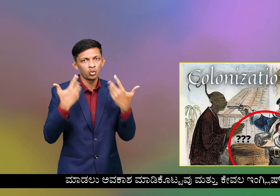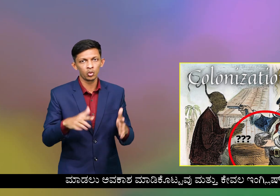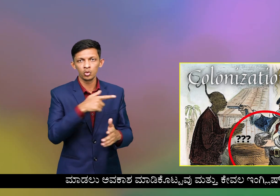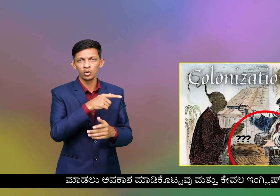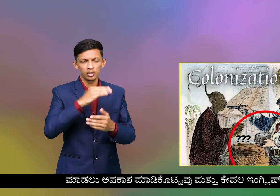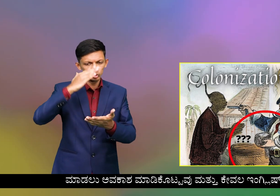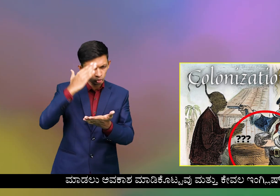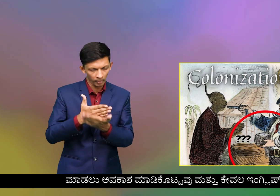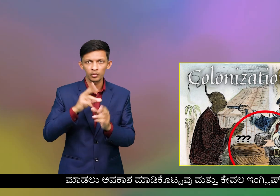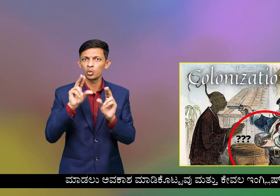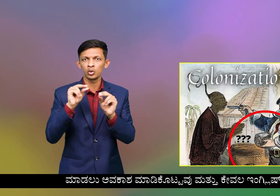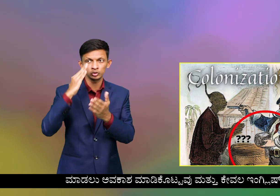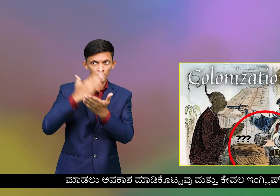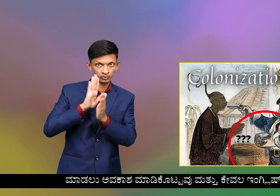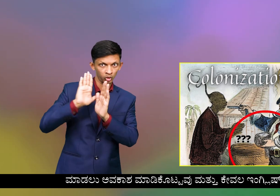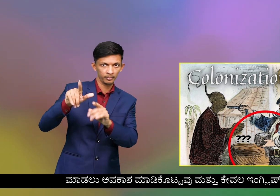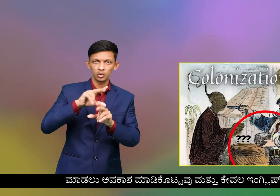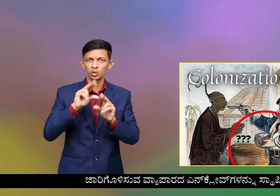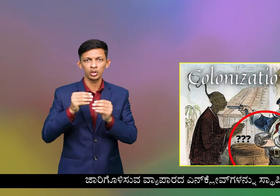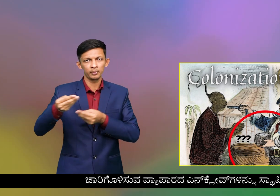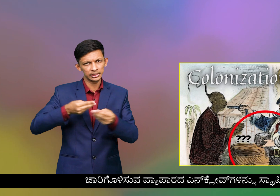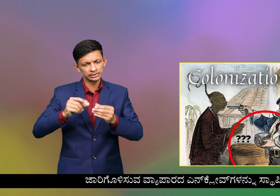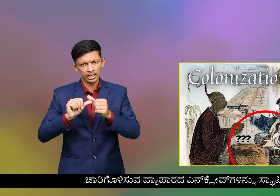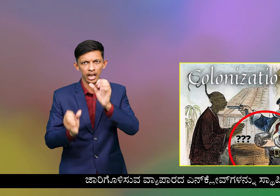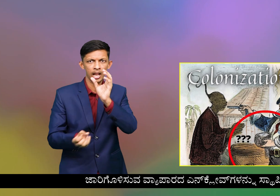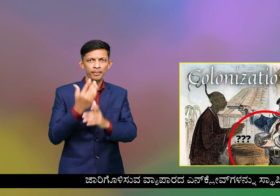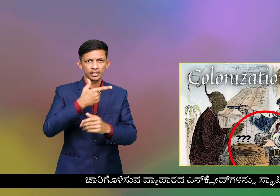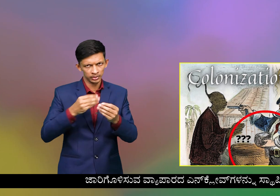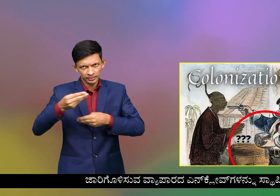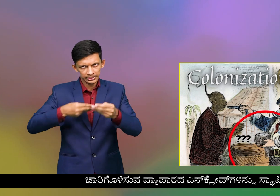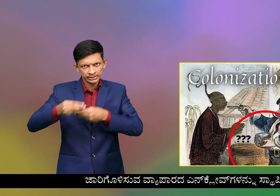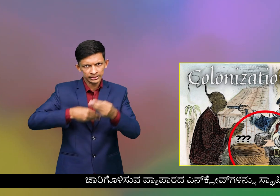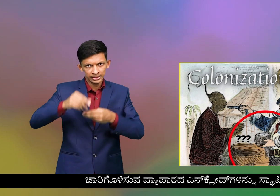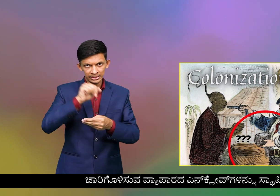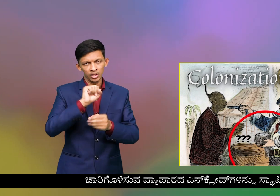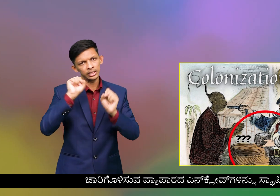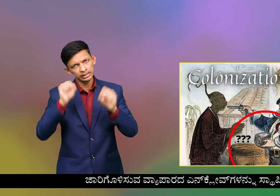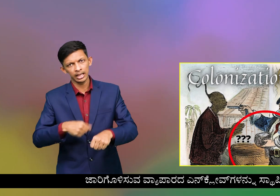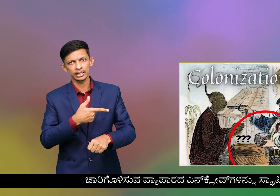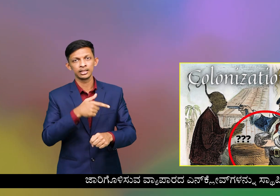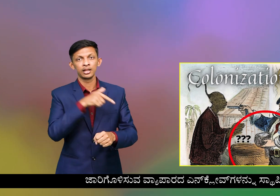ಮತ್ತು ಕೇವಲ ಇಂಗ್ಲಿಷ್ ಕಾನೂನುಗಳನ್ನು ಜಾರಿಗೊಳಿಸುವ ವ್ಯಾಪಾರ ಎನ್ಕ್ಲೇವ್ಗಳನ್ನು ಸ್ಥಾಪಿಸಲಾಯಿತು.